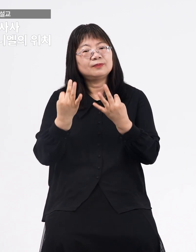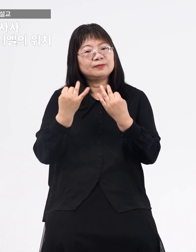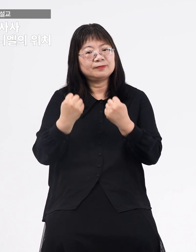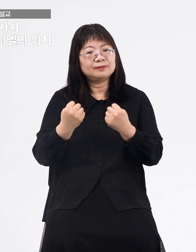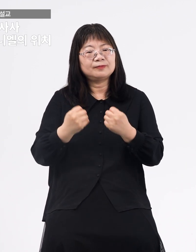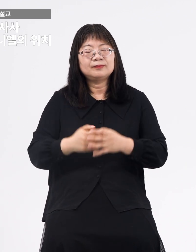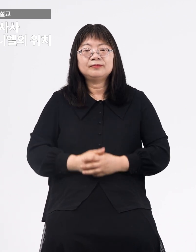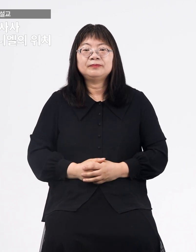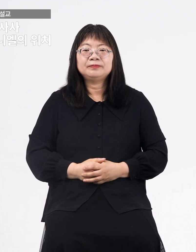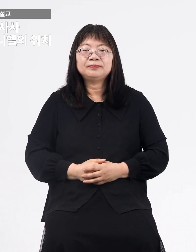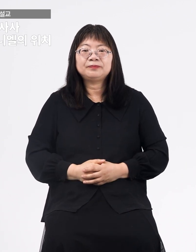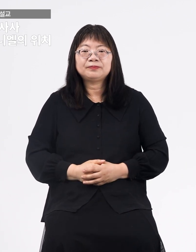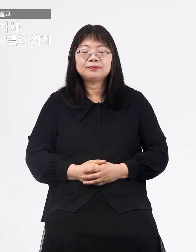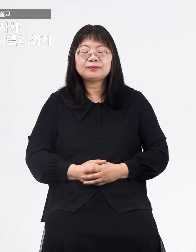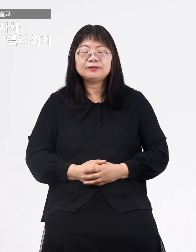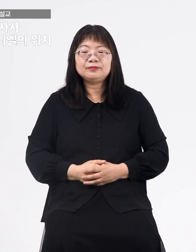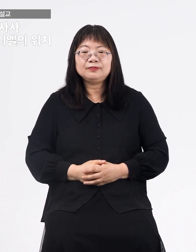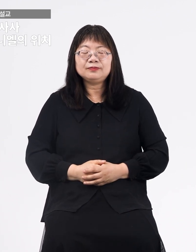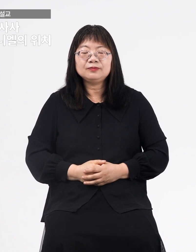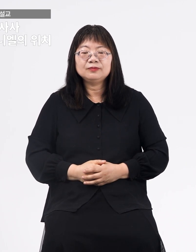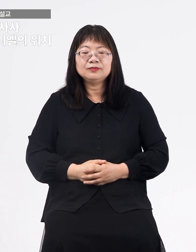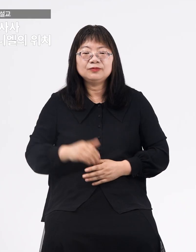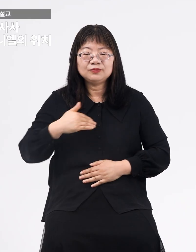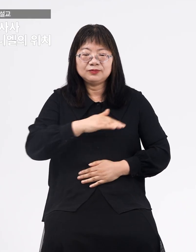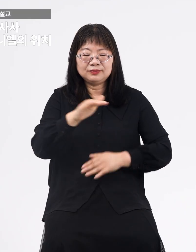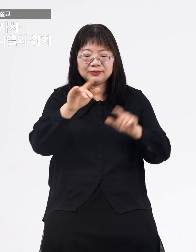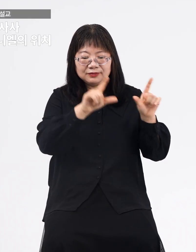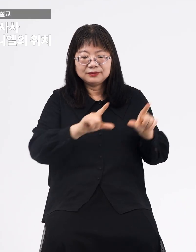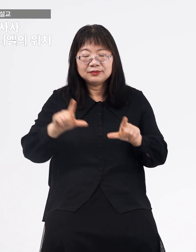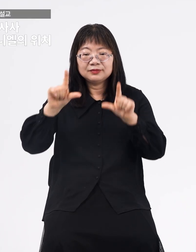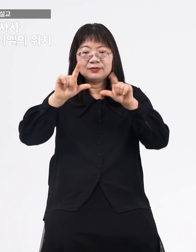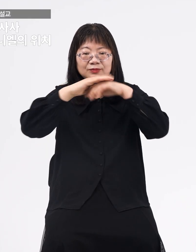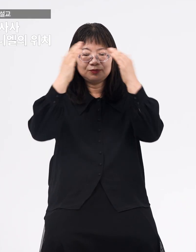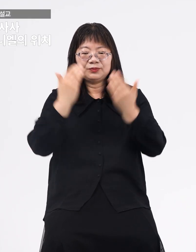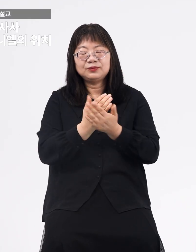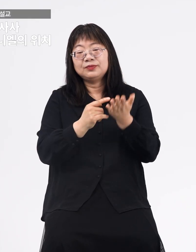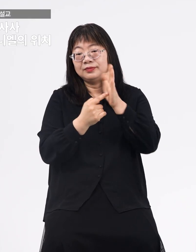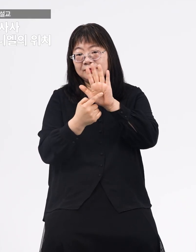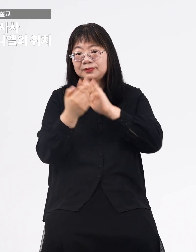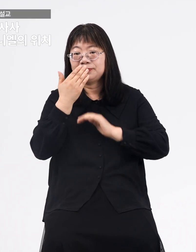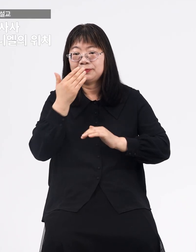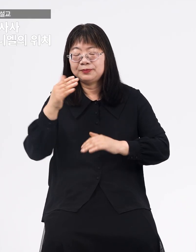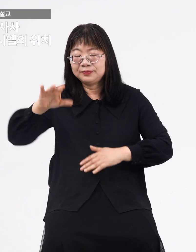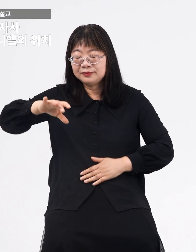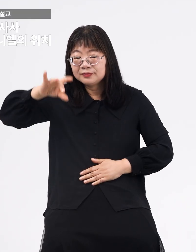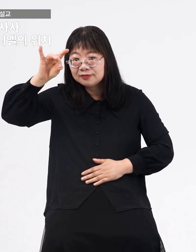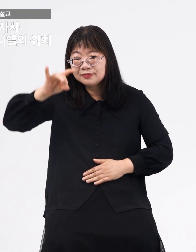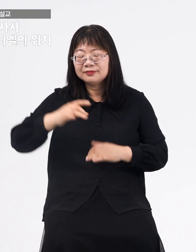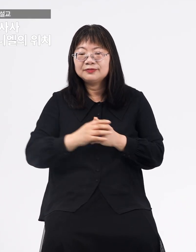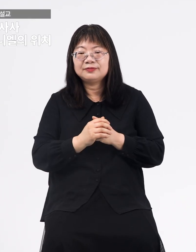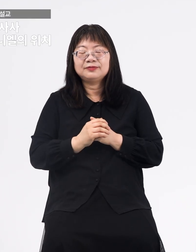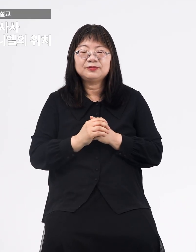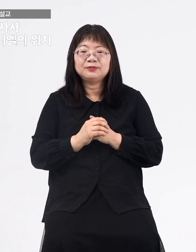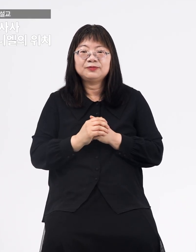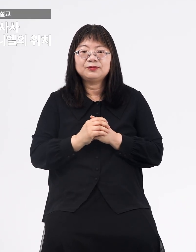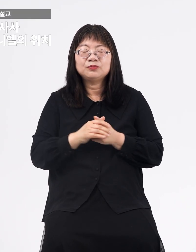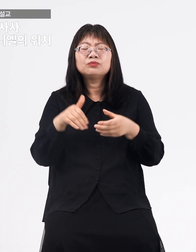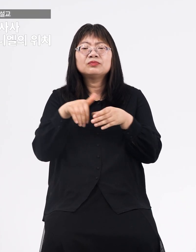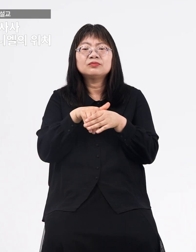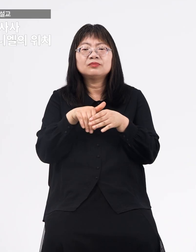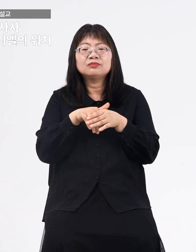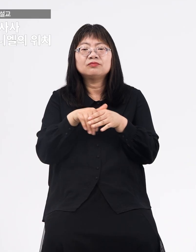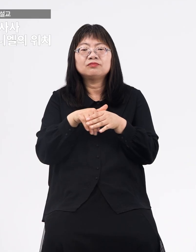많아요. 어마어마하게 많습니다. 우리 삶의 전반에 깔려 있어요. 처음에는 그냥